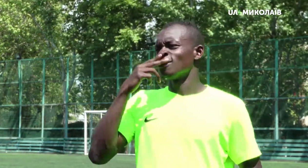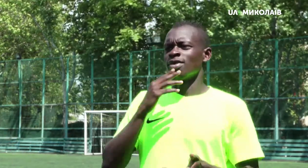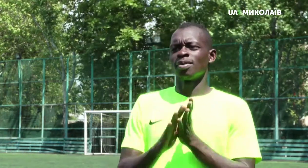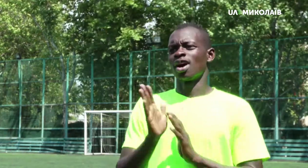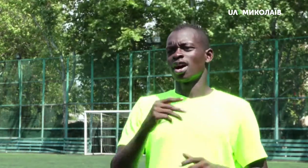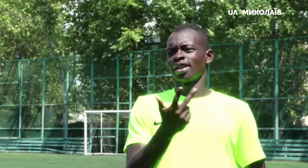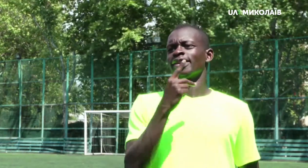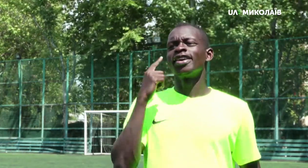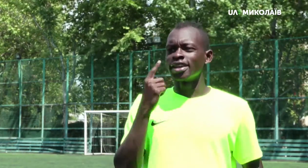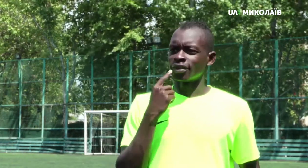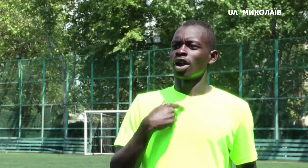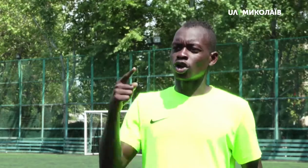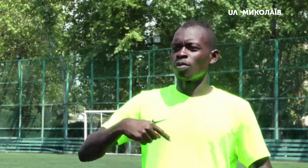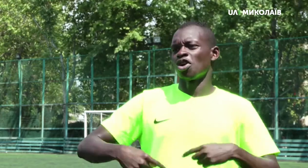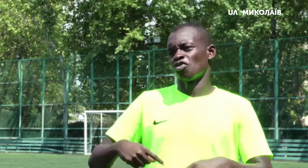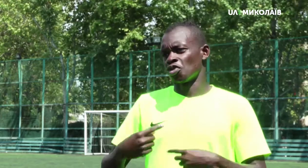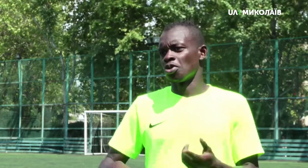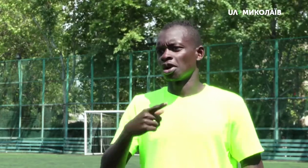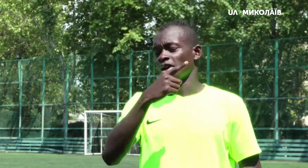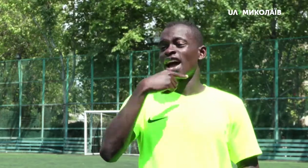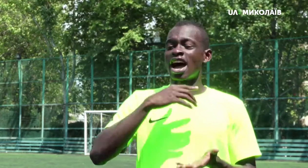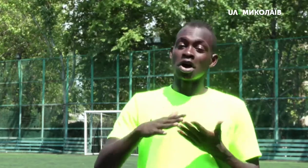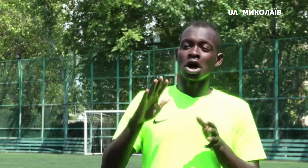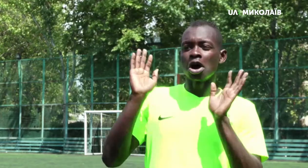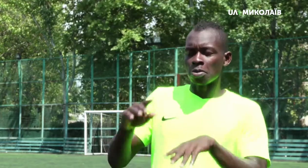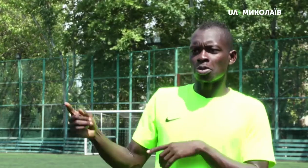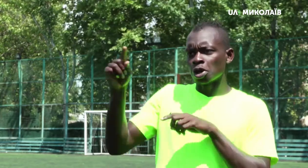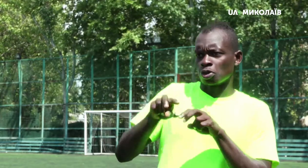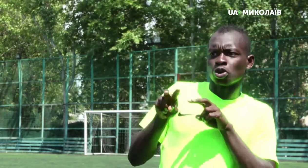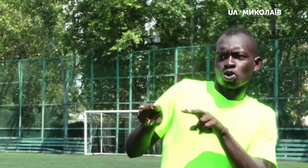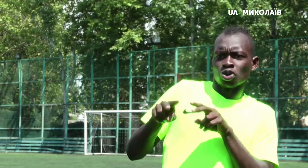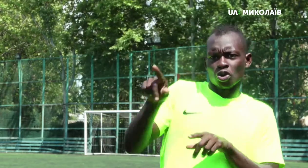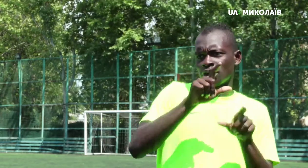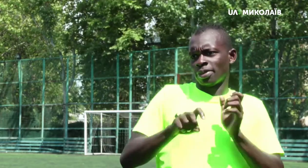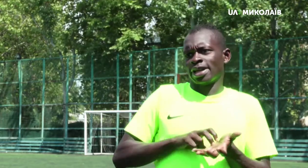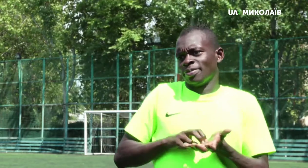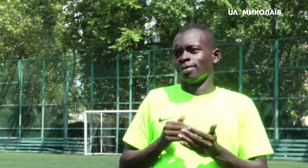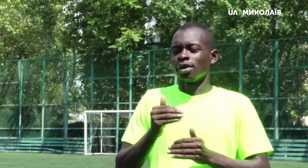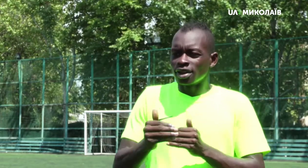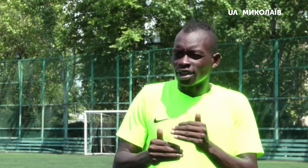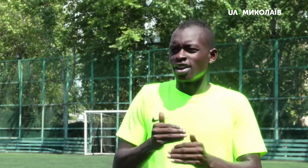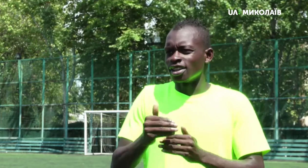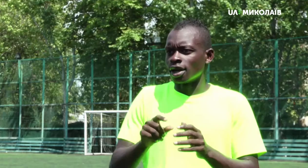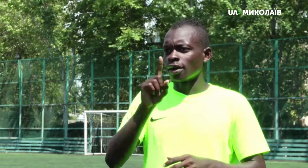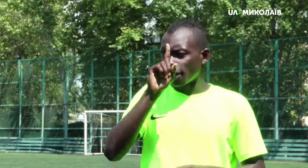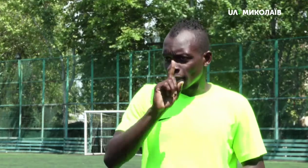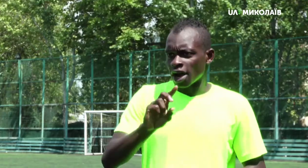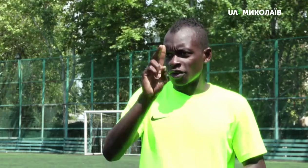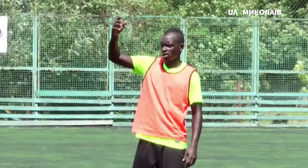пройшов, я почав вільно спілкуватися. Я тут вже 2 роки. Я вже добре знаю вулиці, добре знаю людей. Вже зараз все нормально. У батьків Абдули